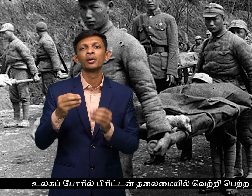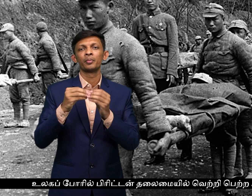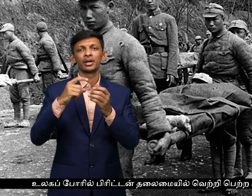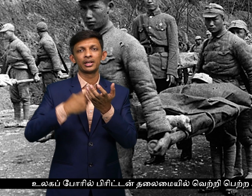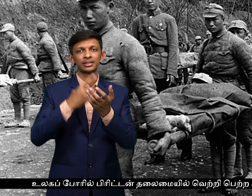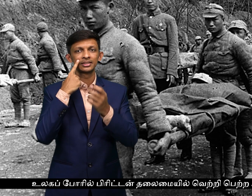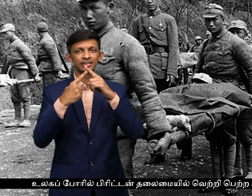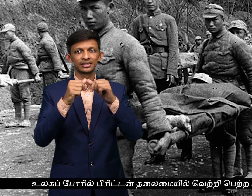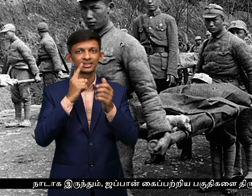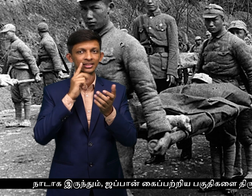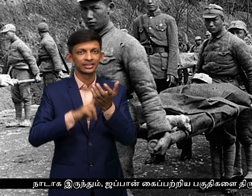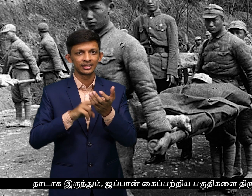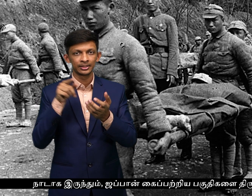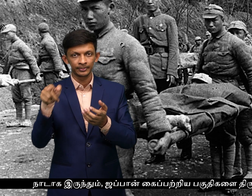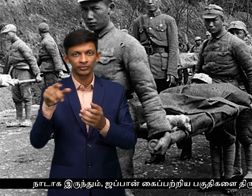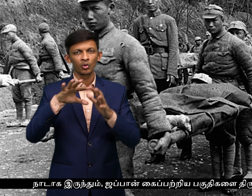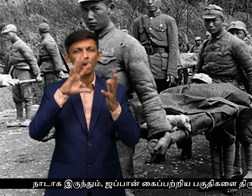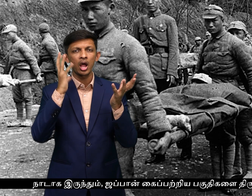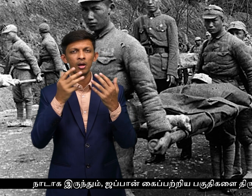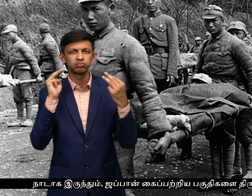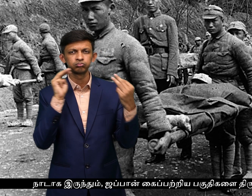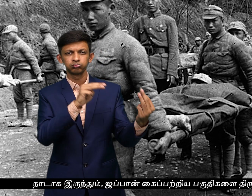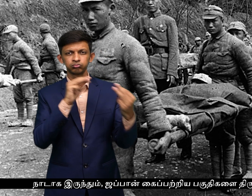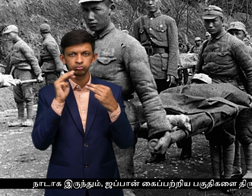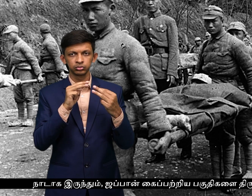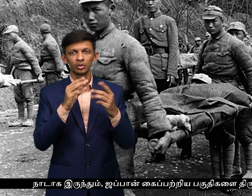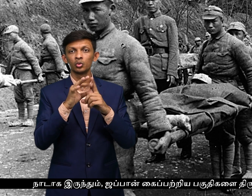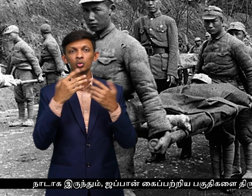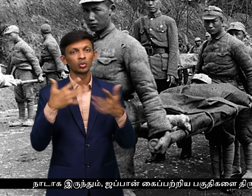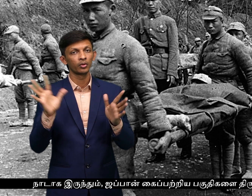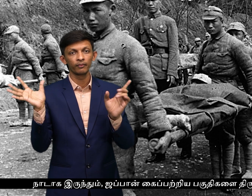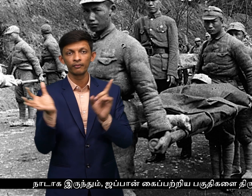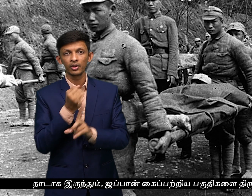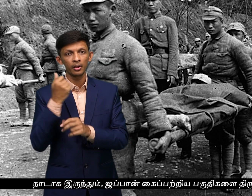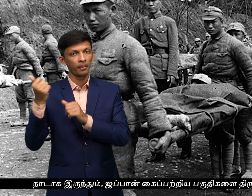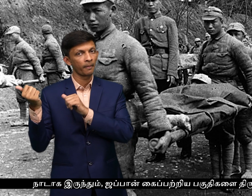வெற்றி பெற அணிக்கு சீனா நட்பு நாடாக இருந்தும்